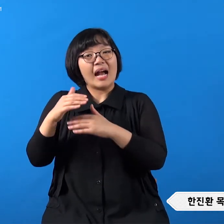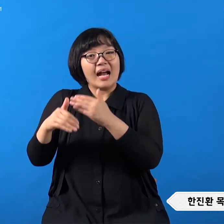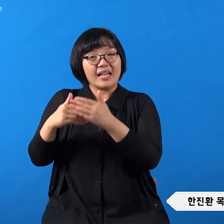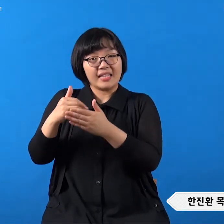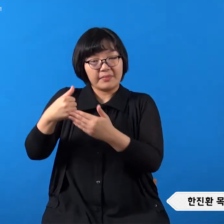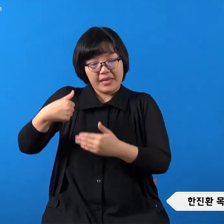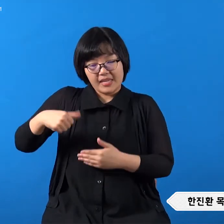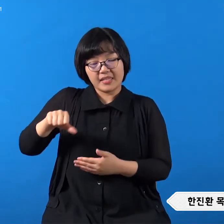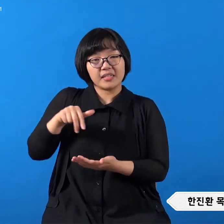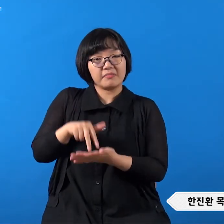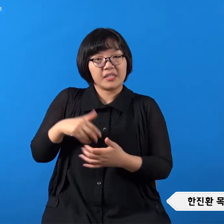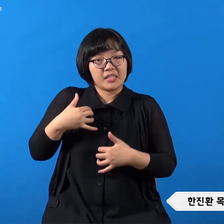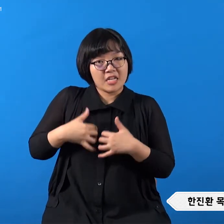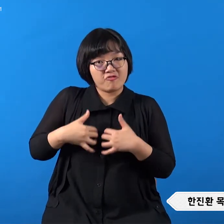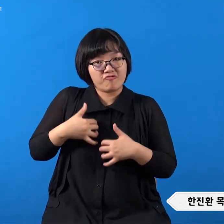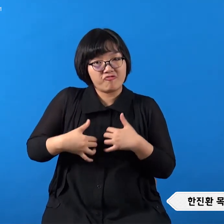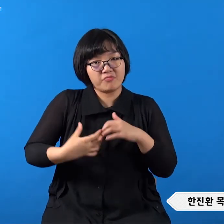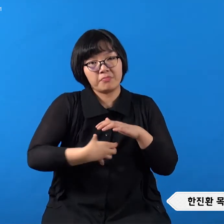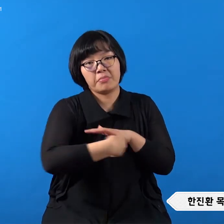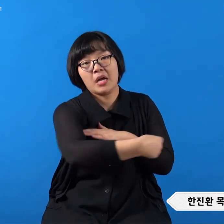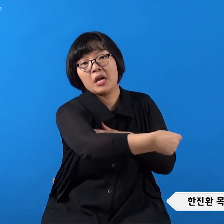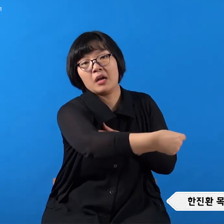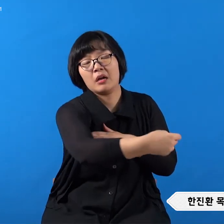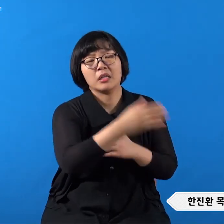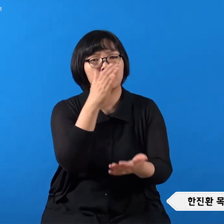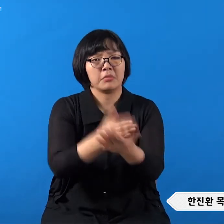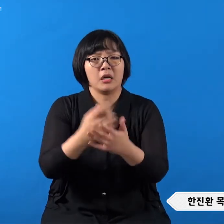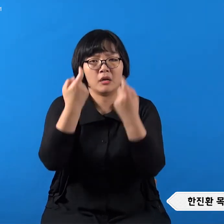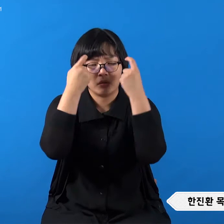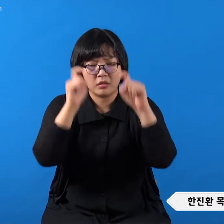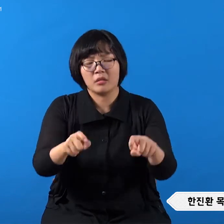자유를 빼앗겨버리는 그런 어리석은 일을 하지 마시기를 바랍니다.